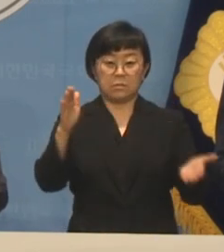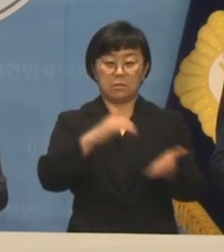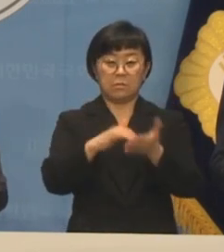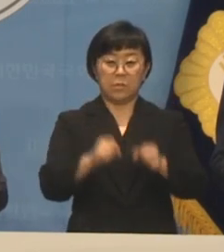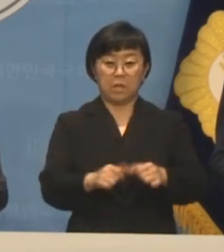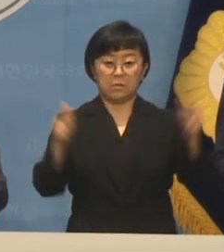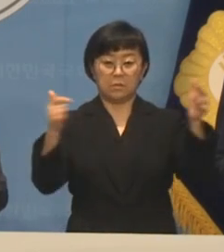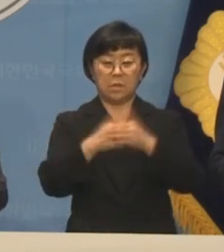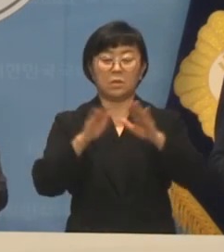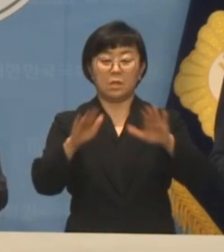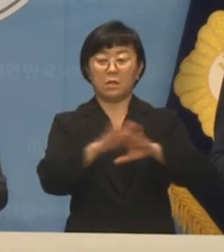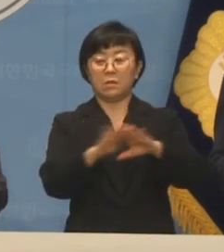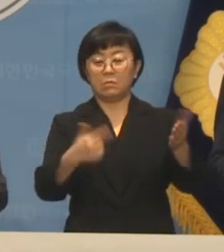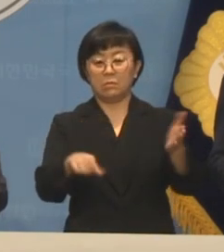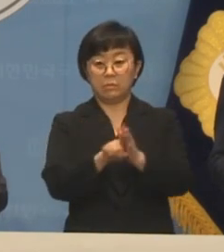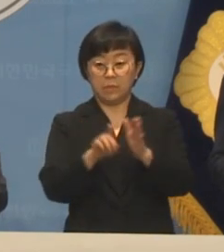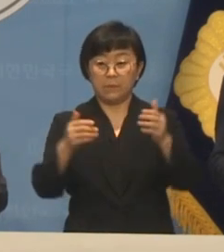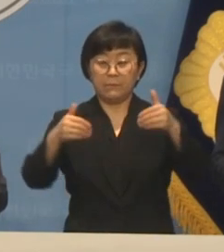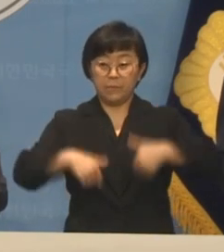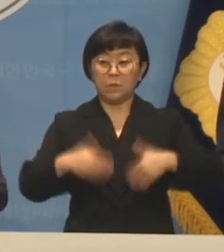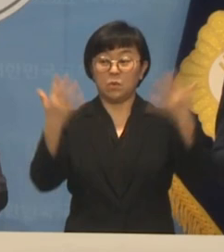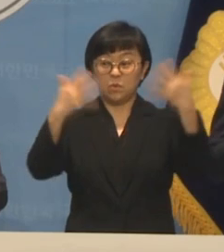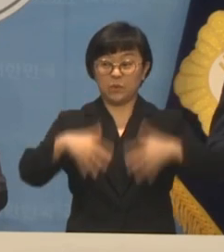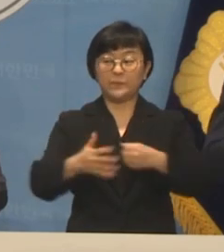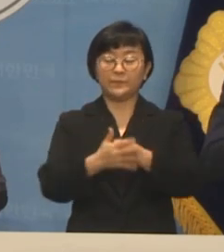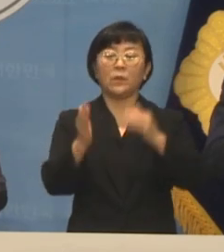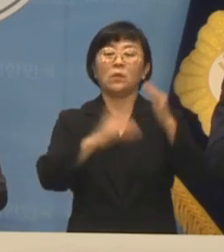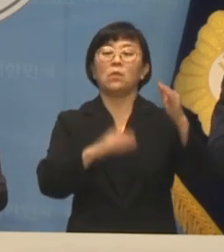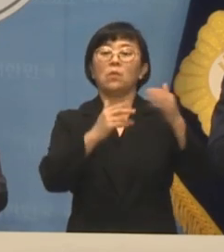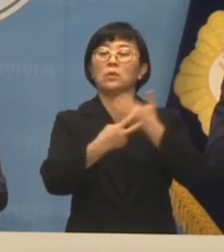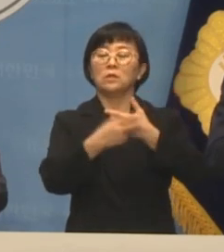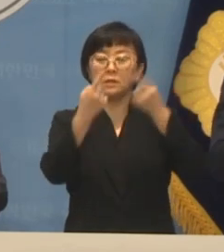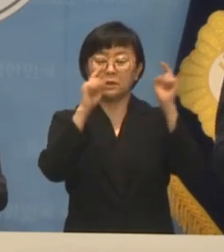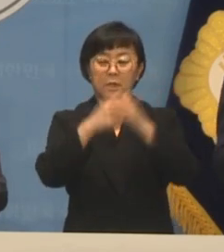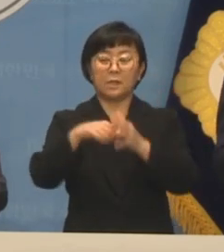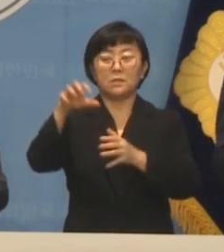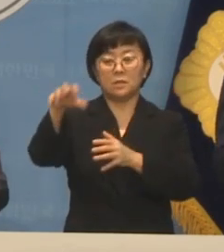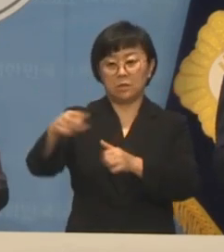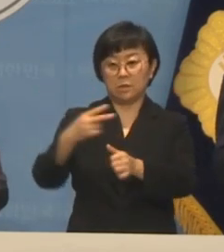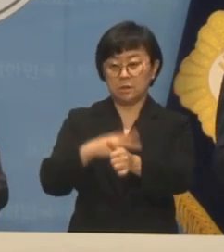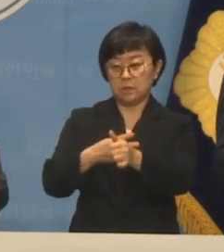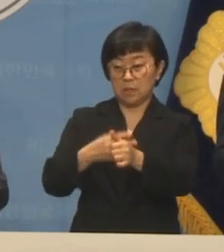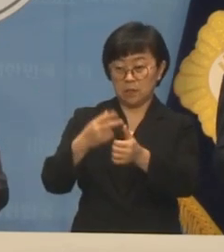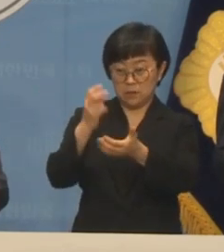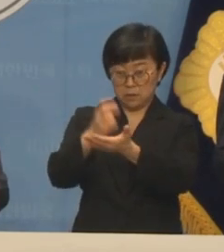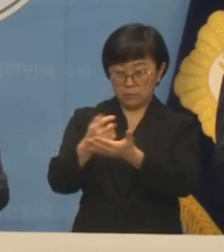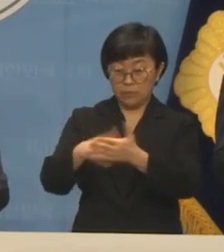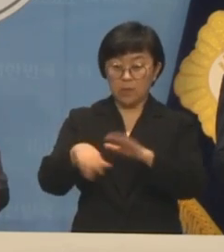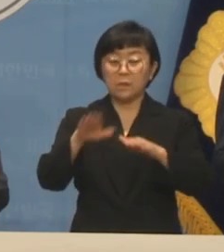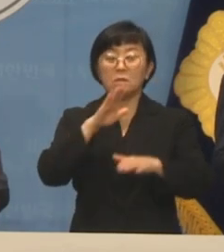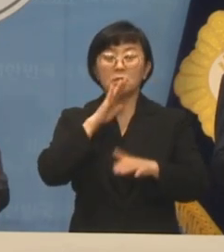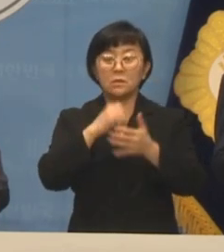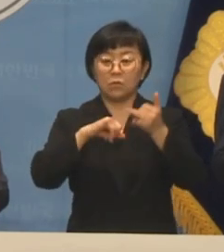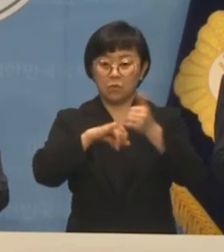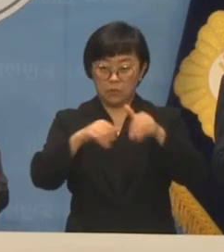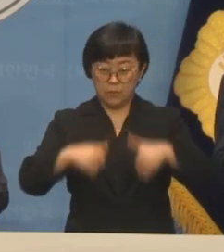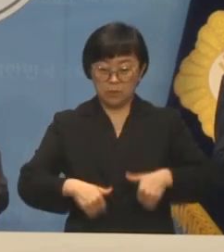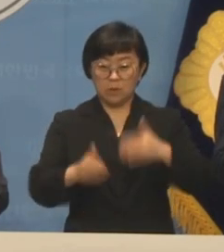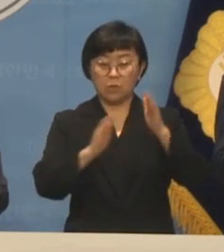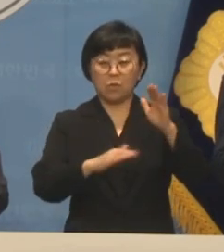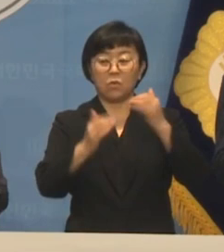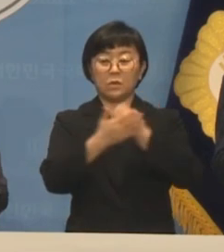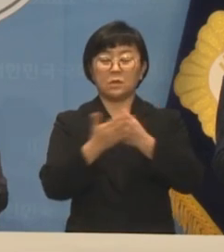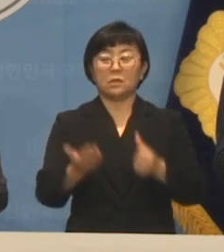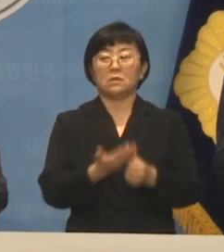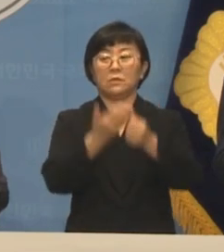현안 해결을 위한 필요 조건이라 한다면 공공의대와 지역의사제는 실질적인 지역, 필수, 공공의사의